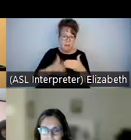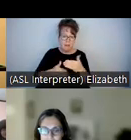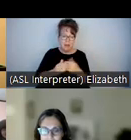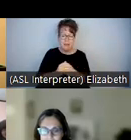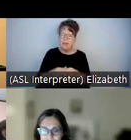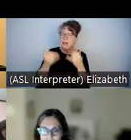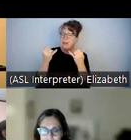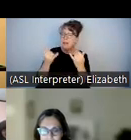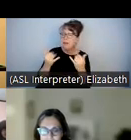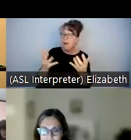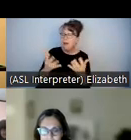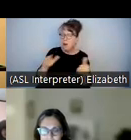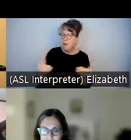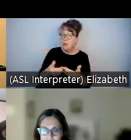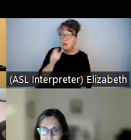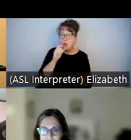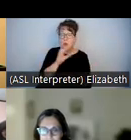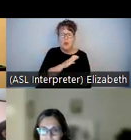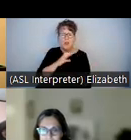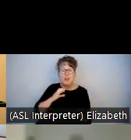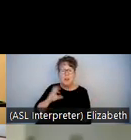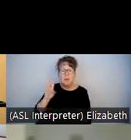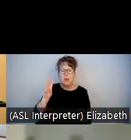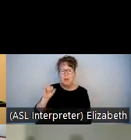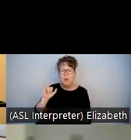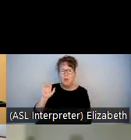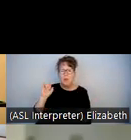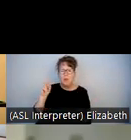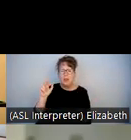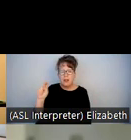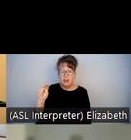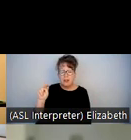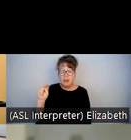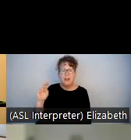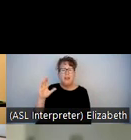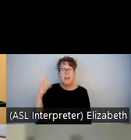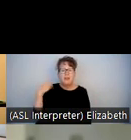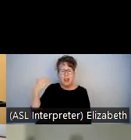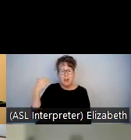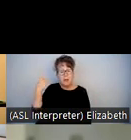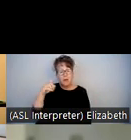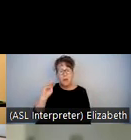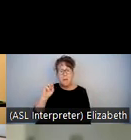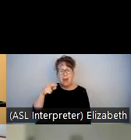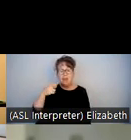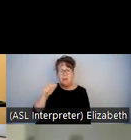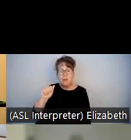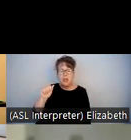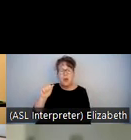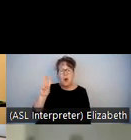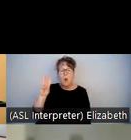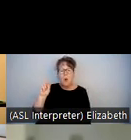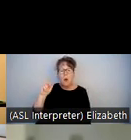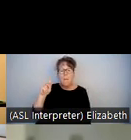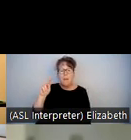Cerrar la sesión ahora voy a estar presentando a los